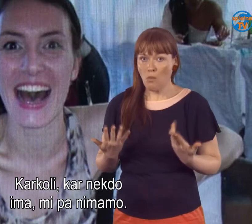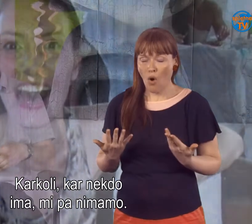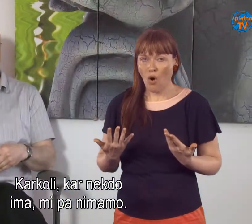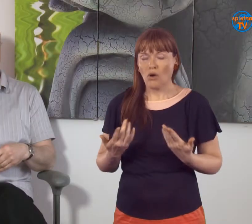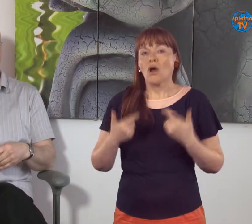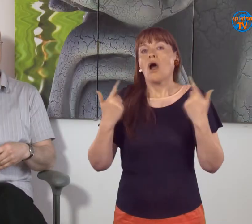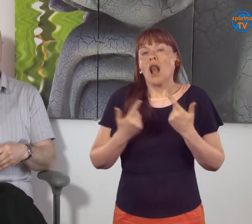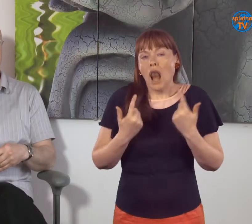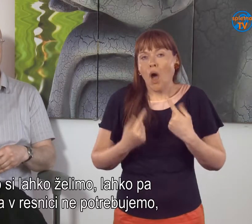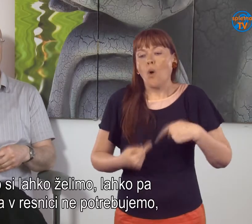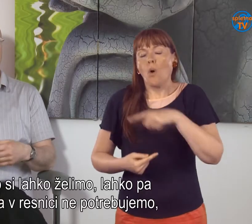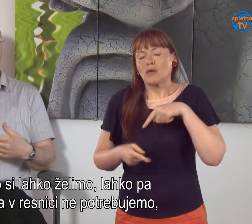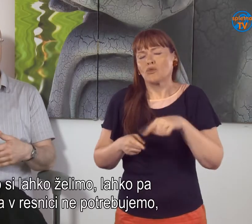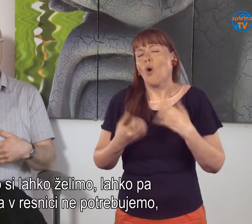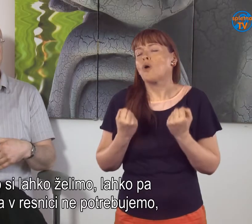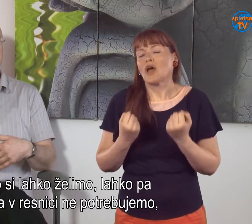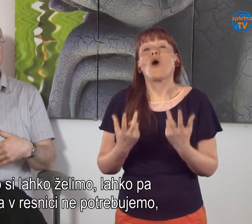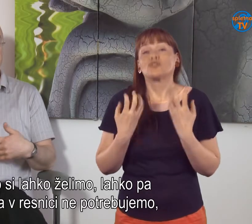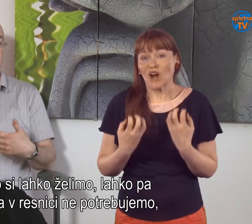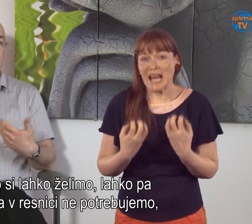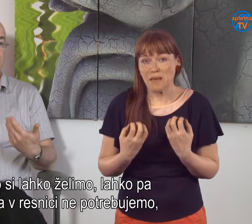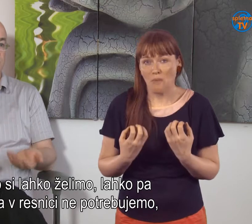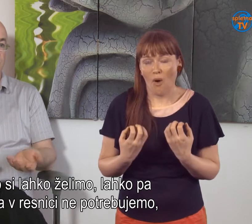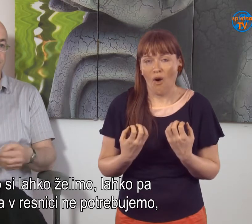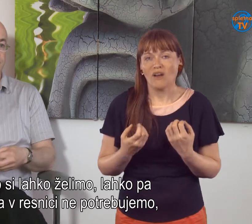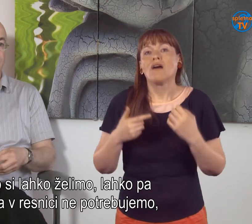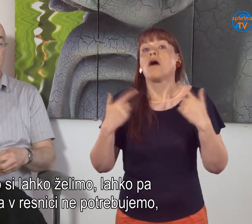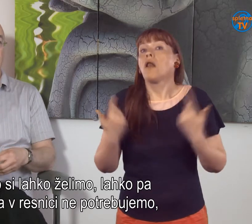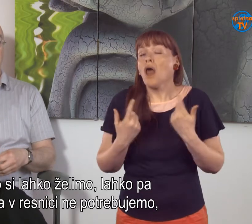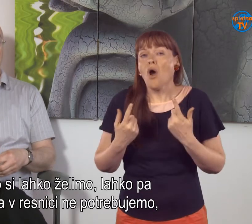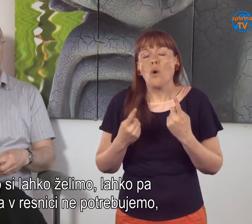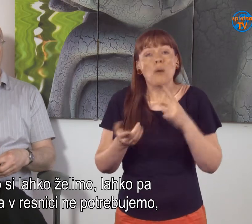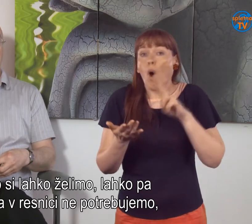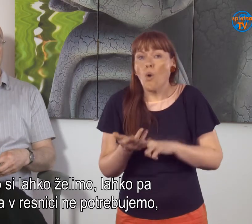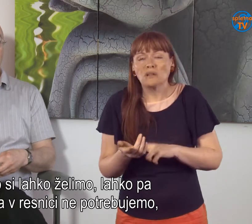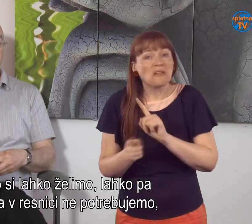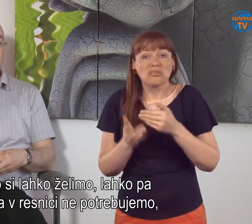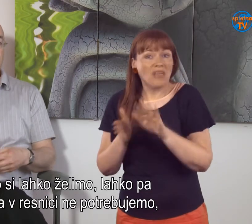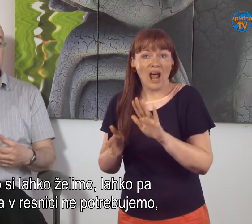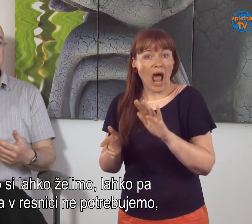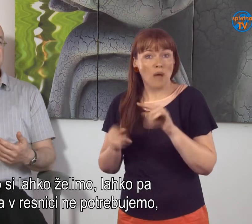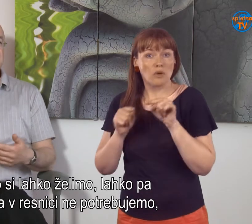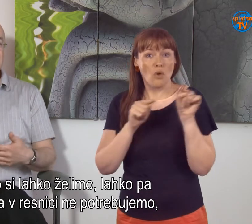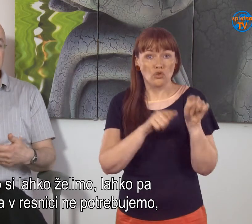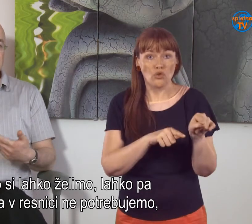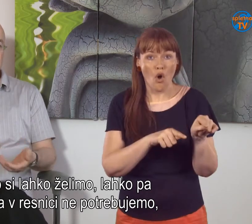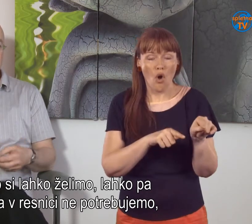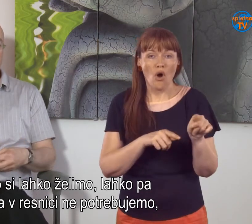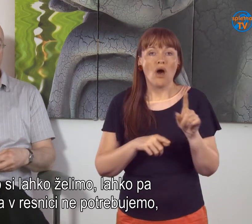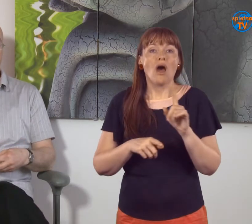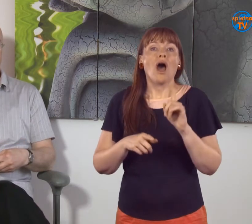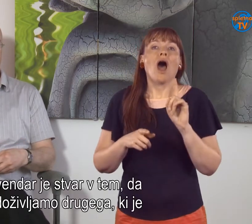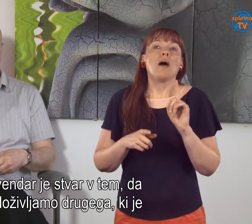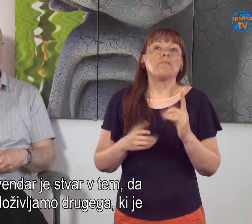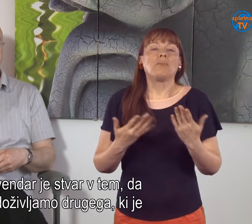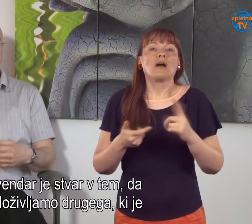nimamo. Zdaj, lahko si mi tega želimo, lahko pa tudi v resnici tega ne